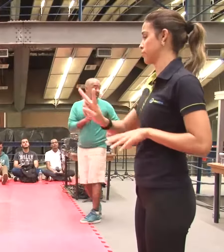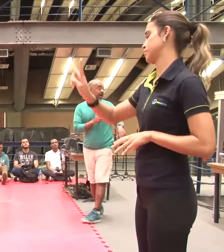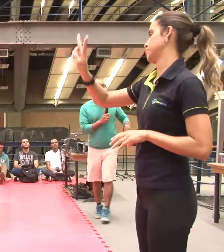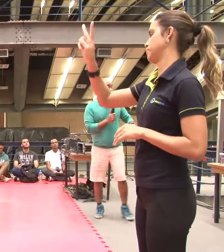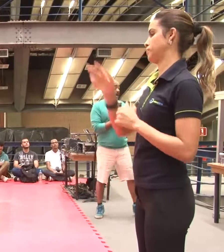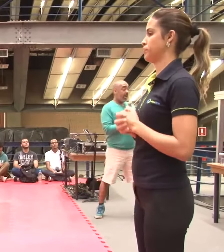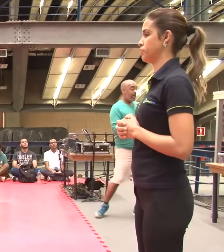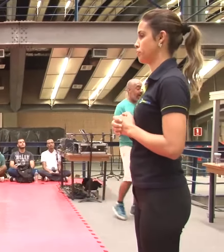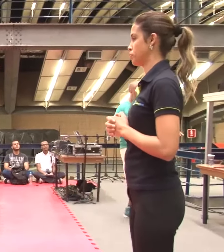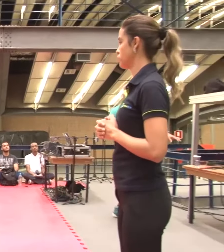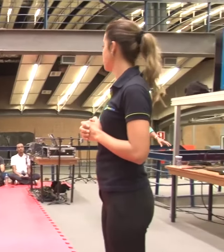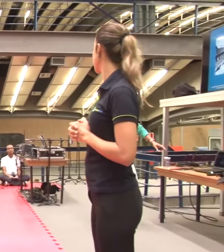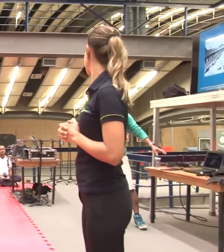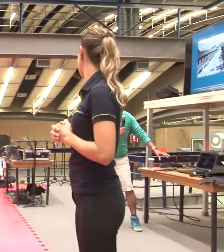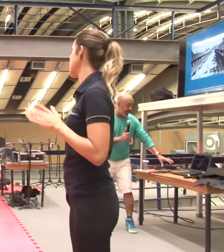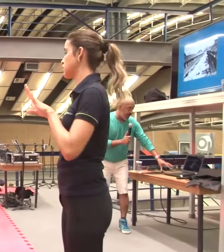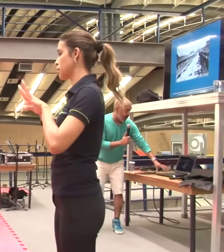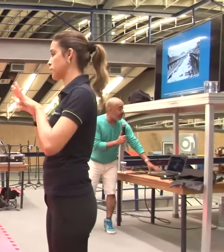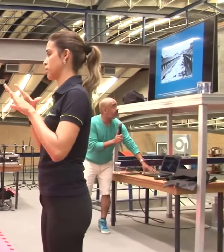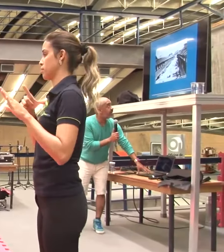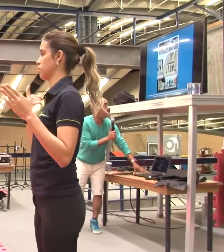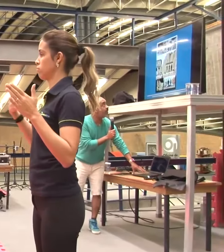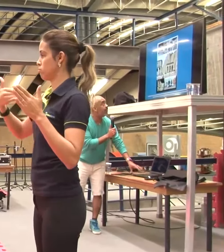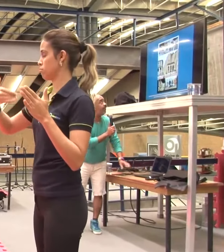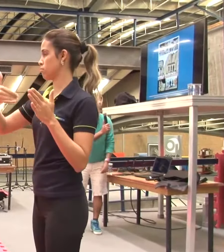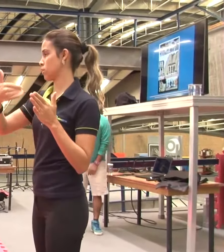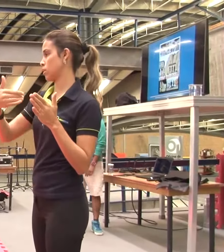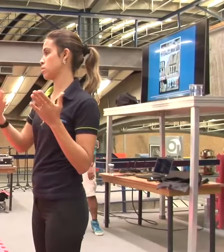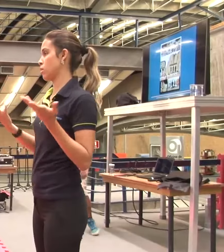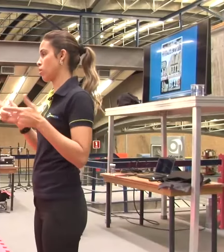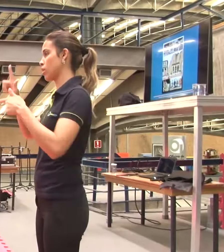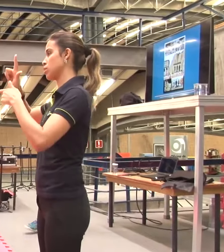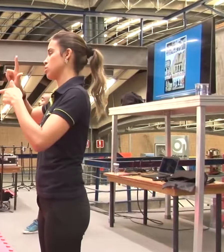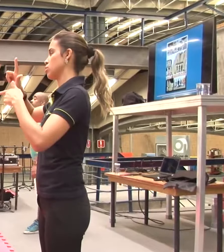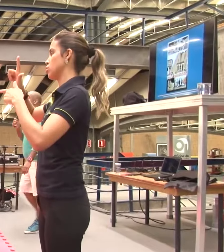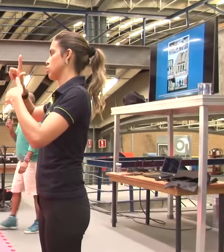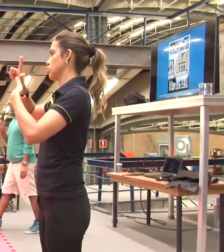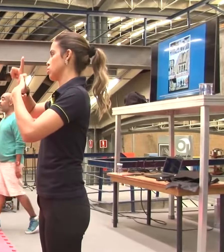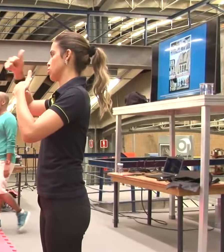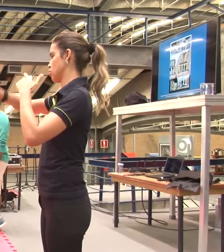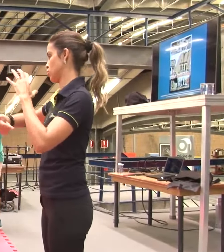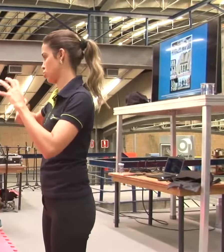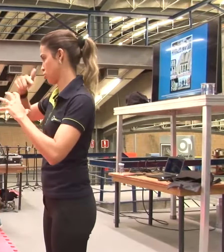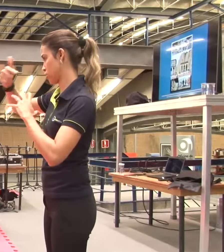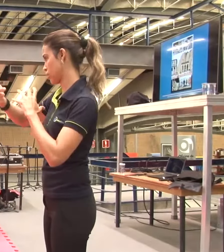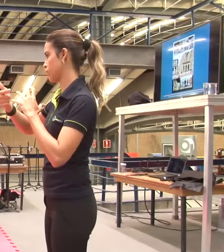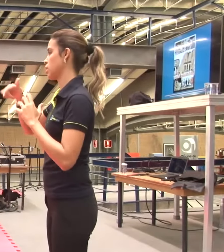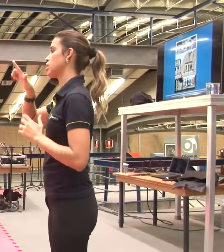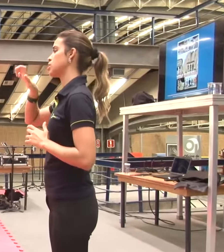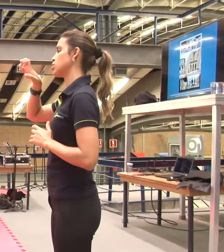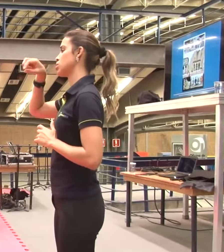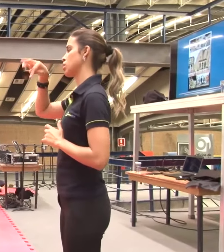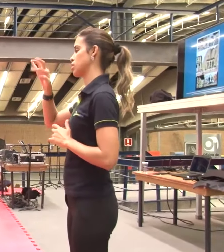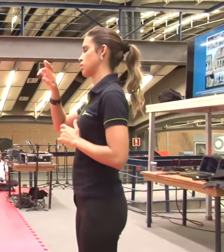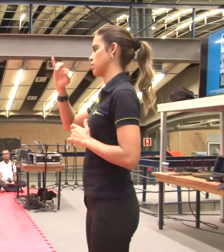né? Há um processo, que aí agora é uma dica de geografia, chamado de gentrificação. Alguém já